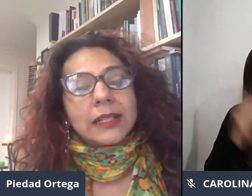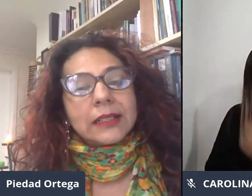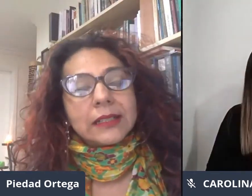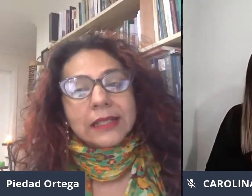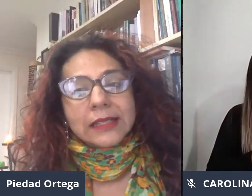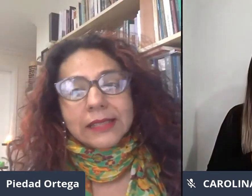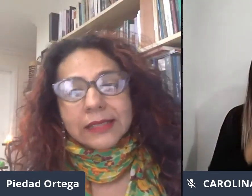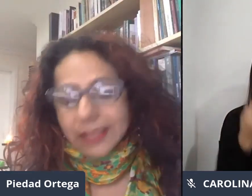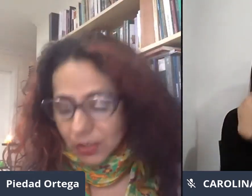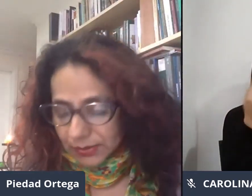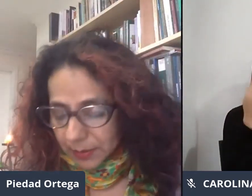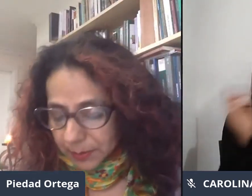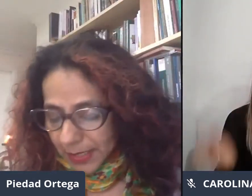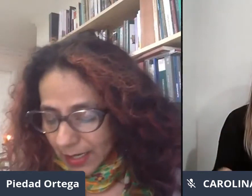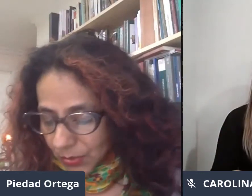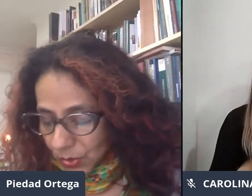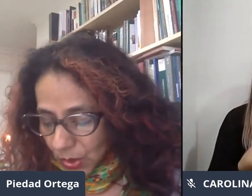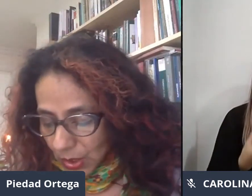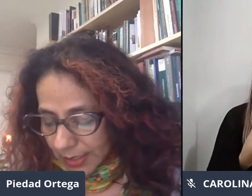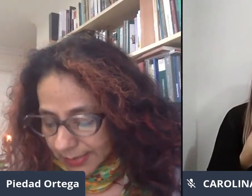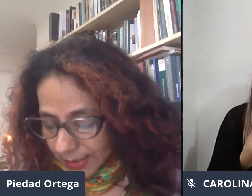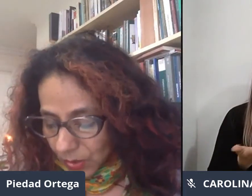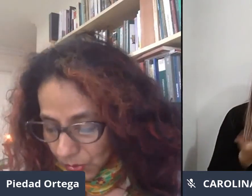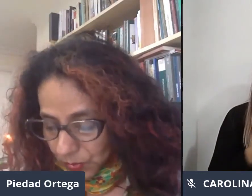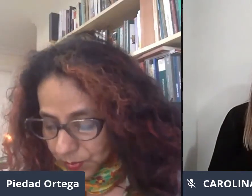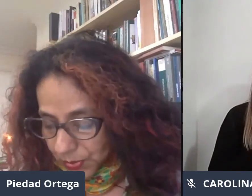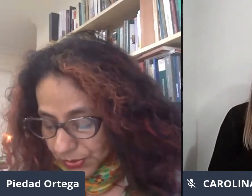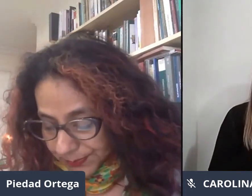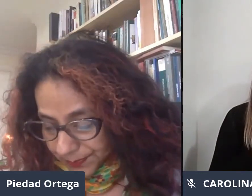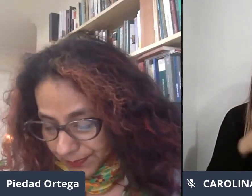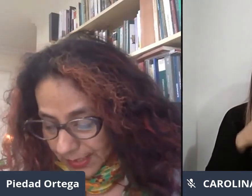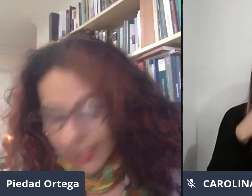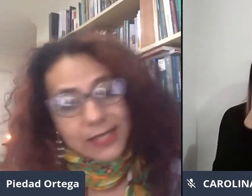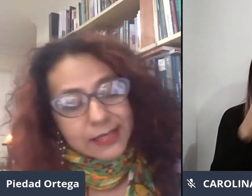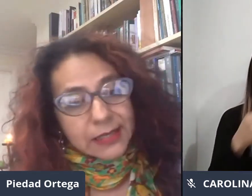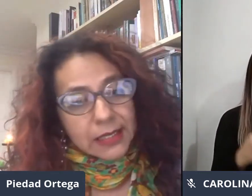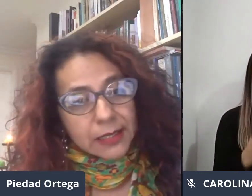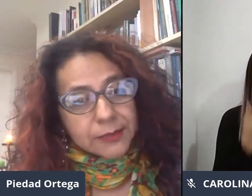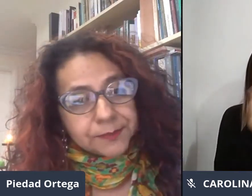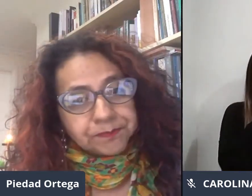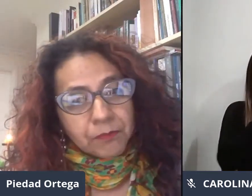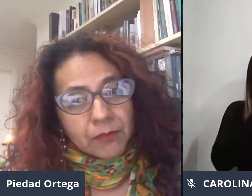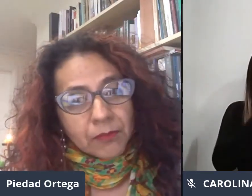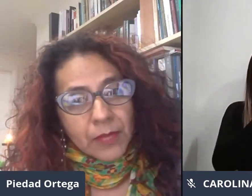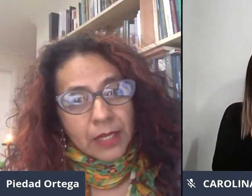educativa se tiene contemplado 5 grupos